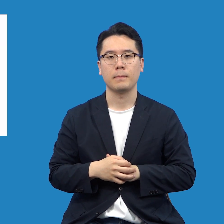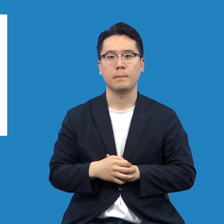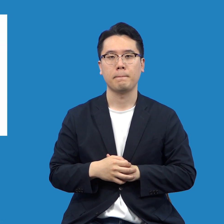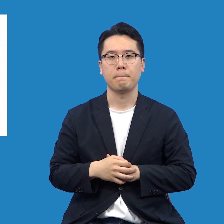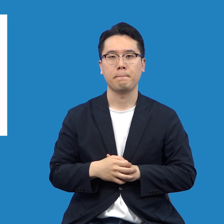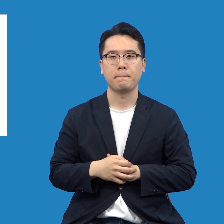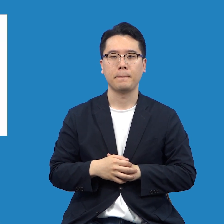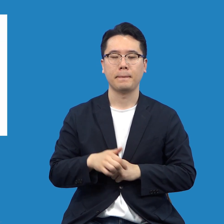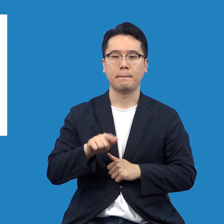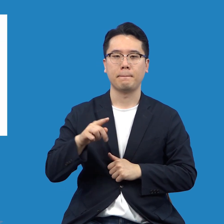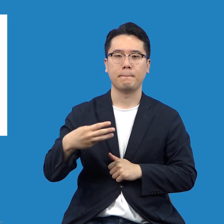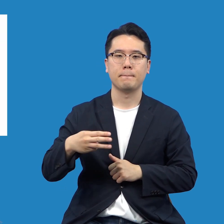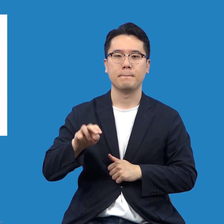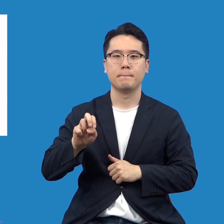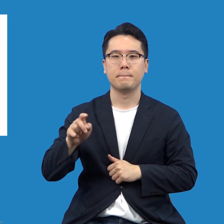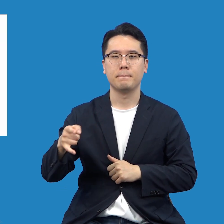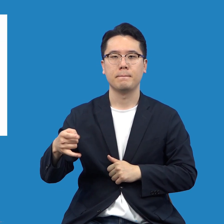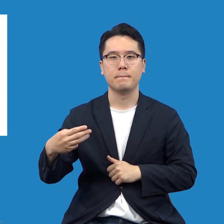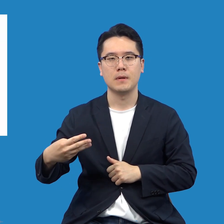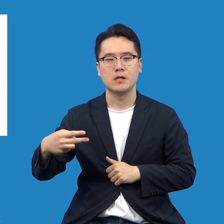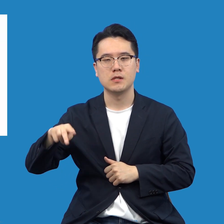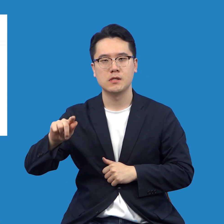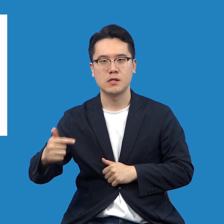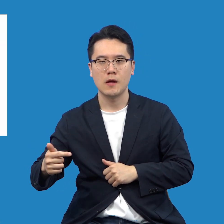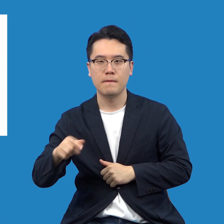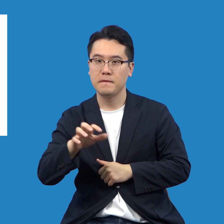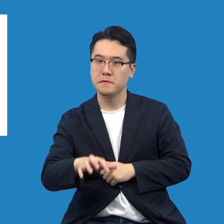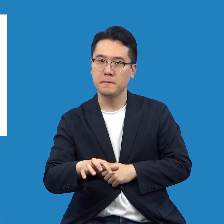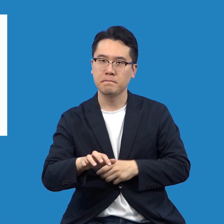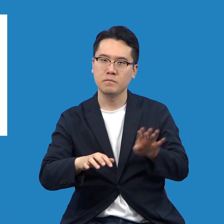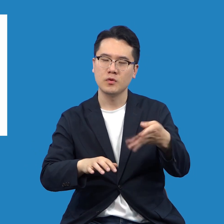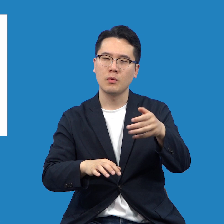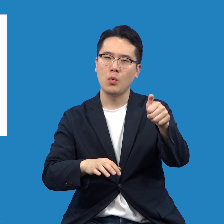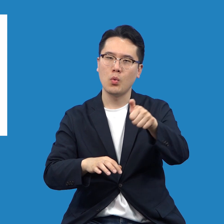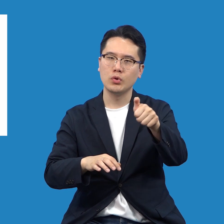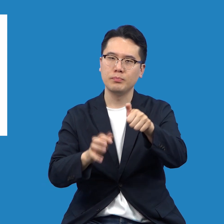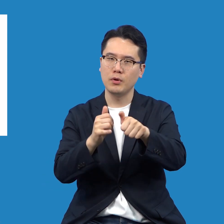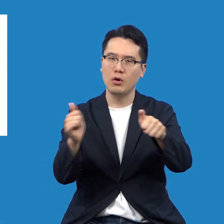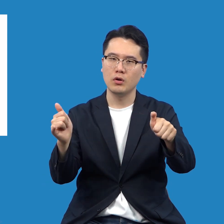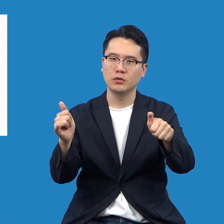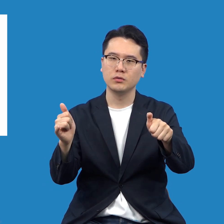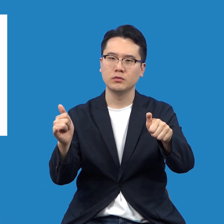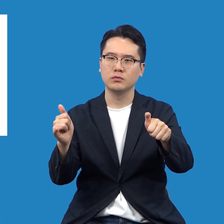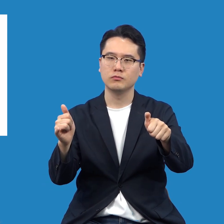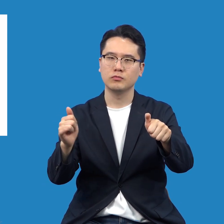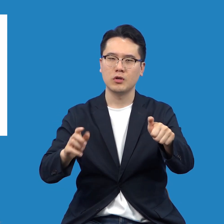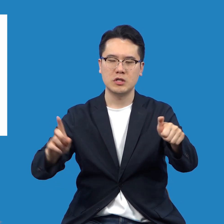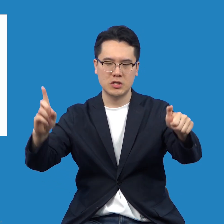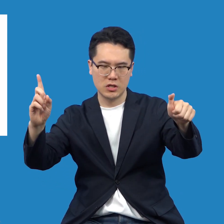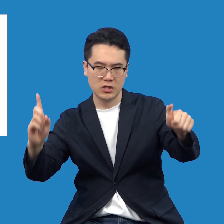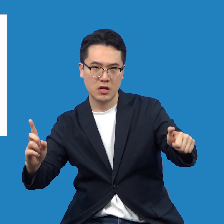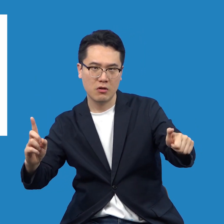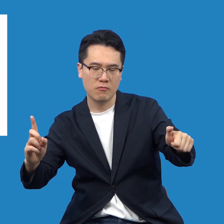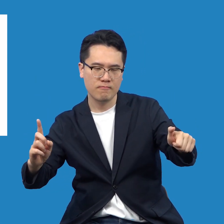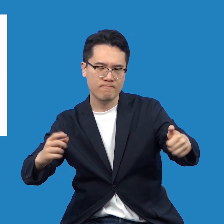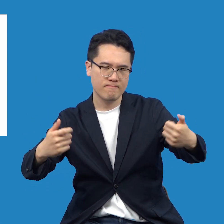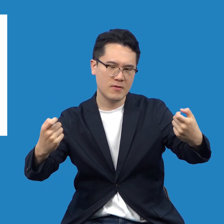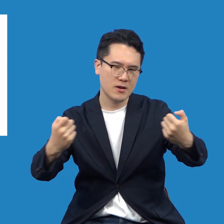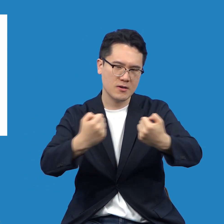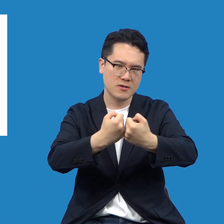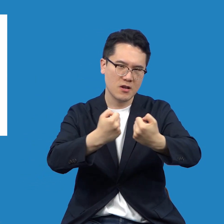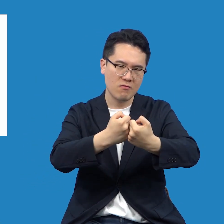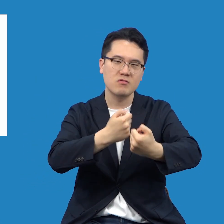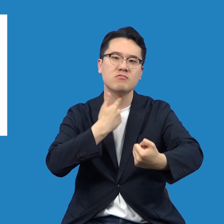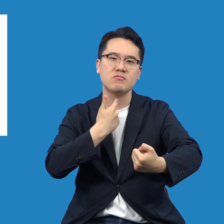갈멜산에서 450명의 바알 선지자와 싸웠던 엘리야, 저